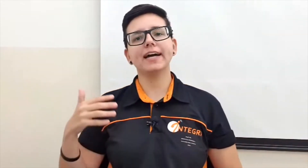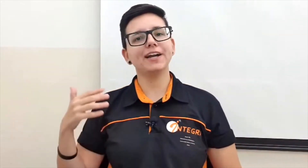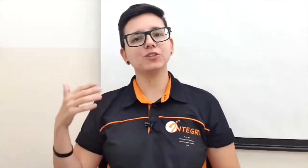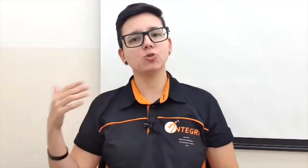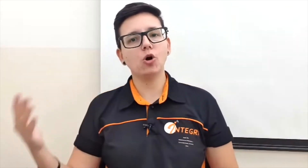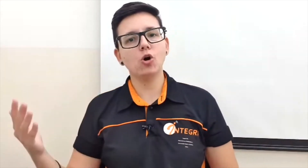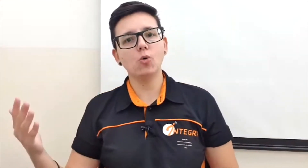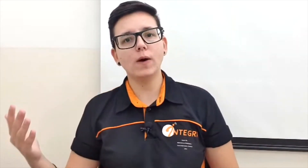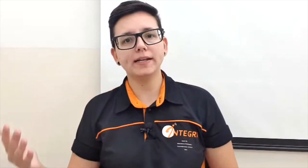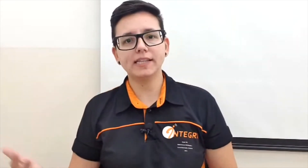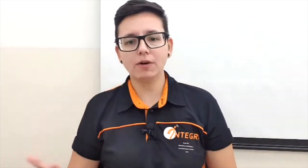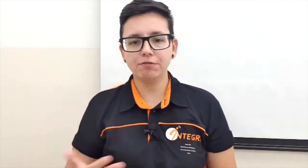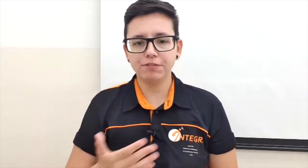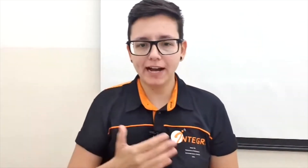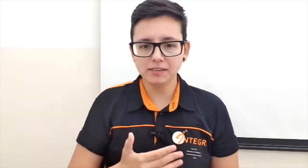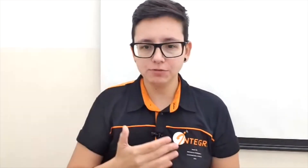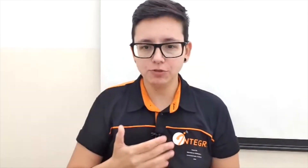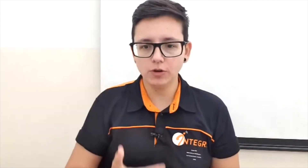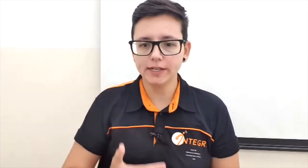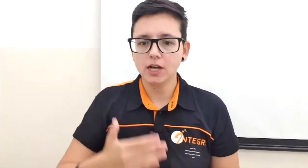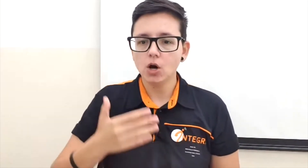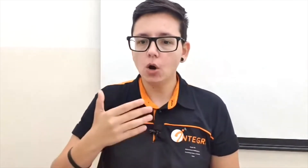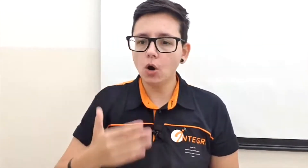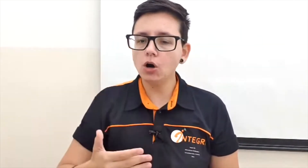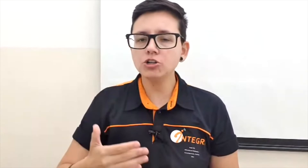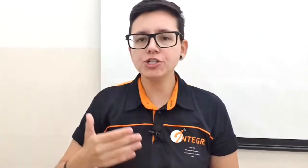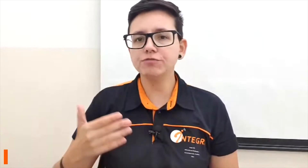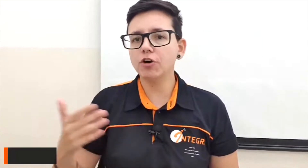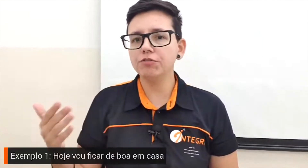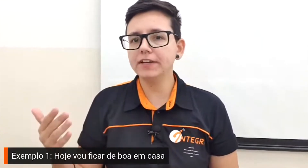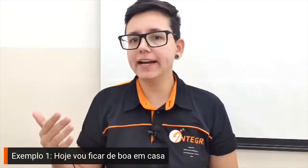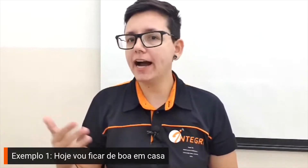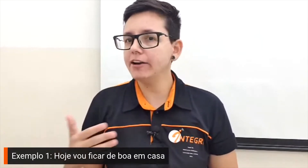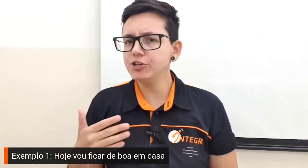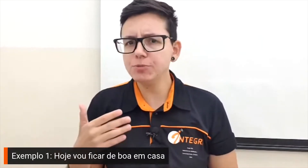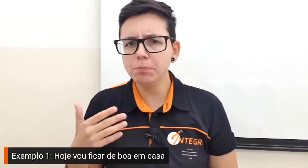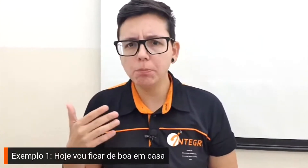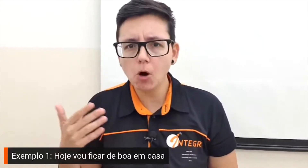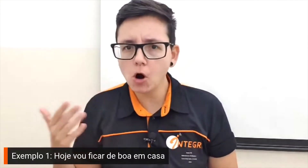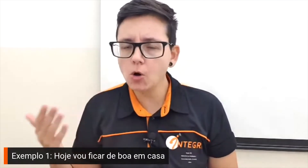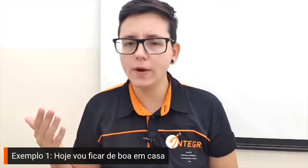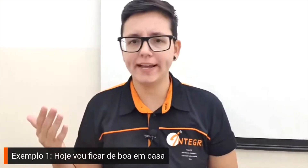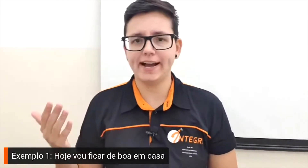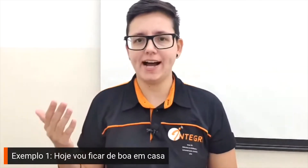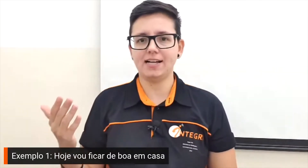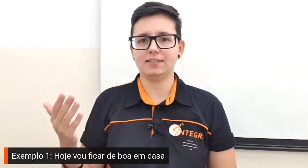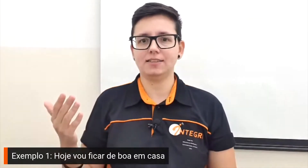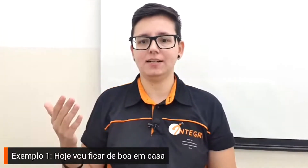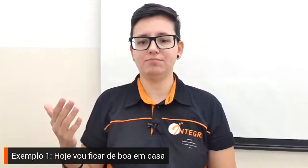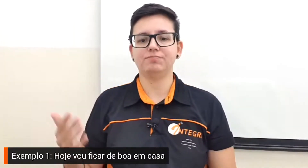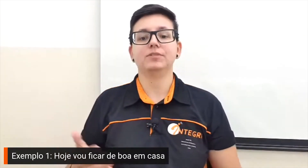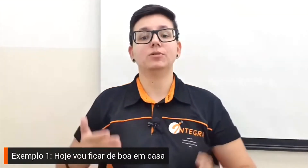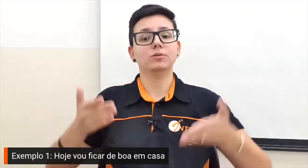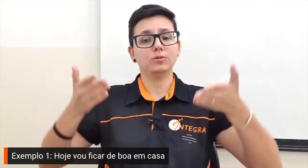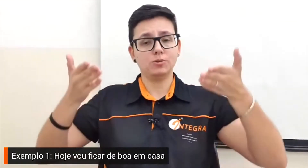à toa. Então, a frase foi: hoje vou ficar de boa em casa.